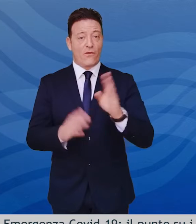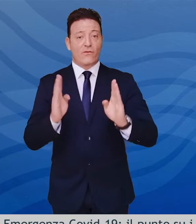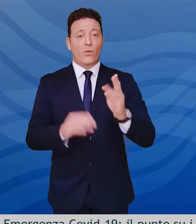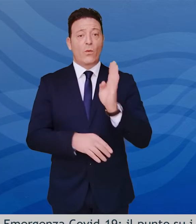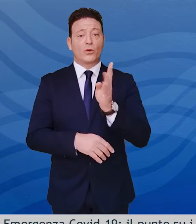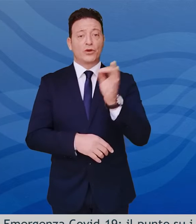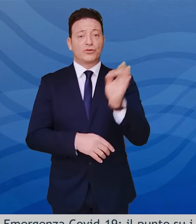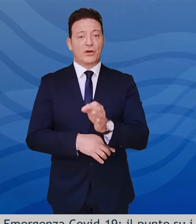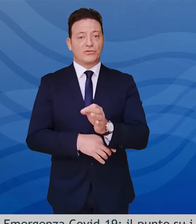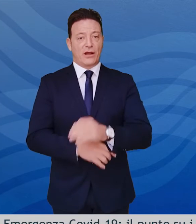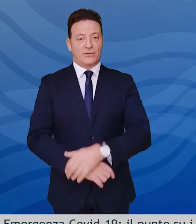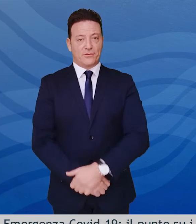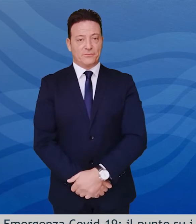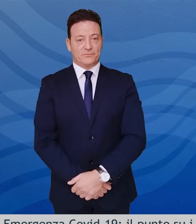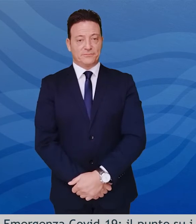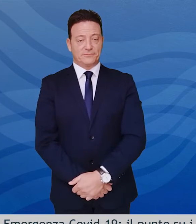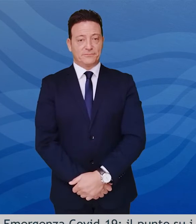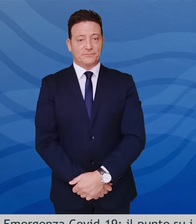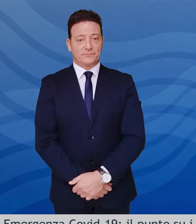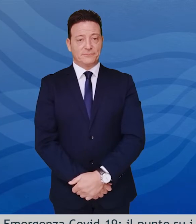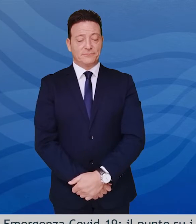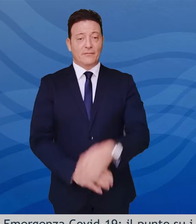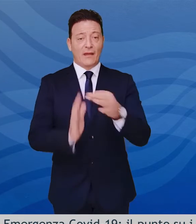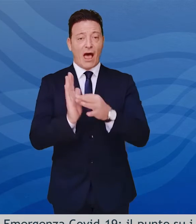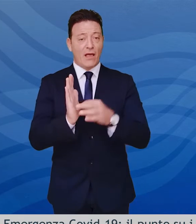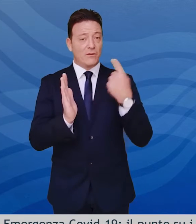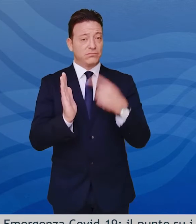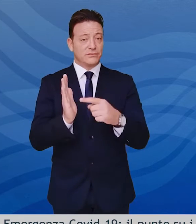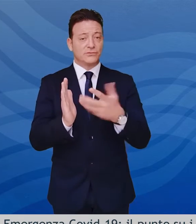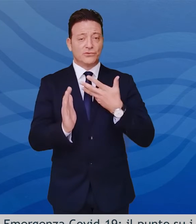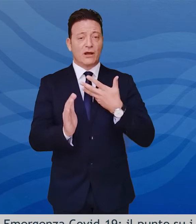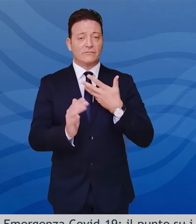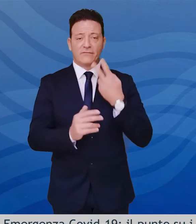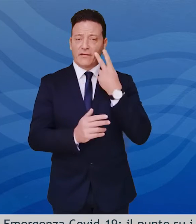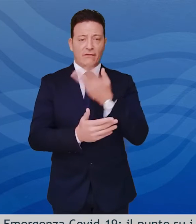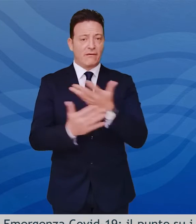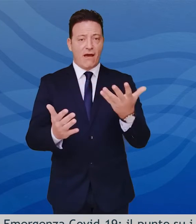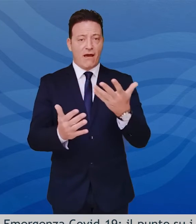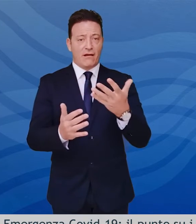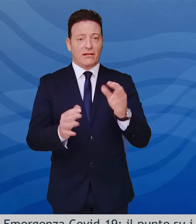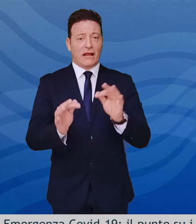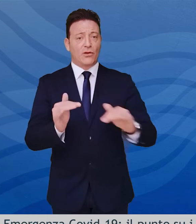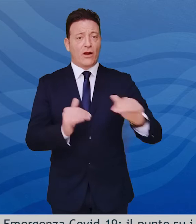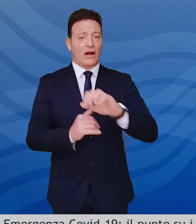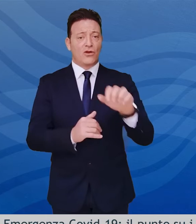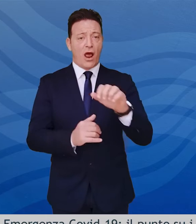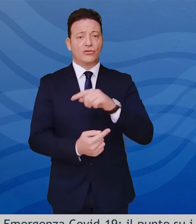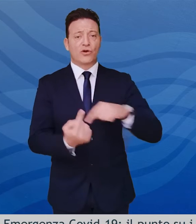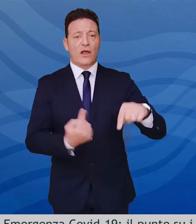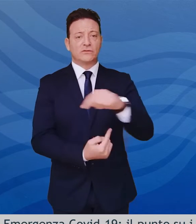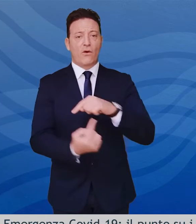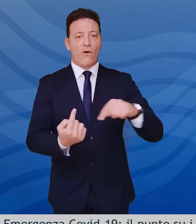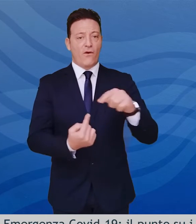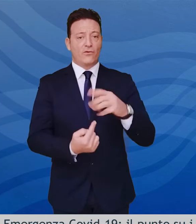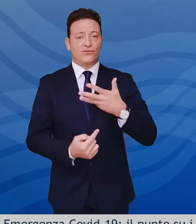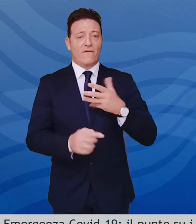14%. Quest'ultimo dato testimonia la circolazione del virus sul territorio regionale, indicando